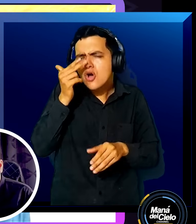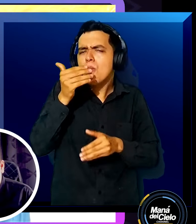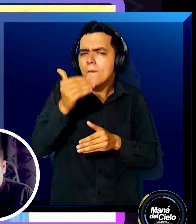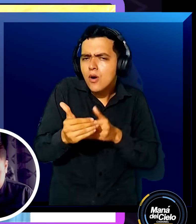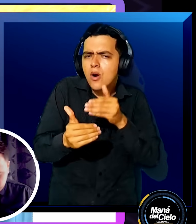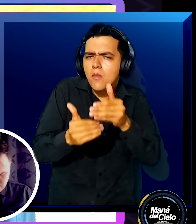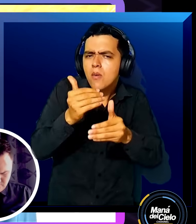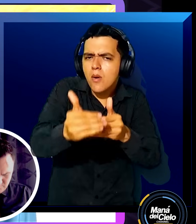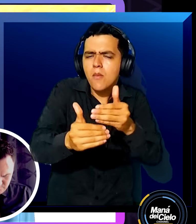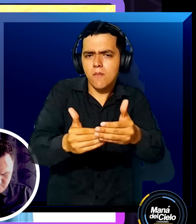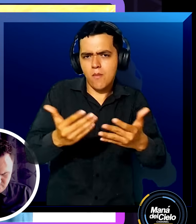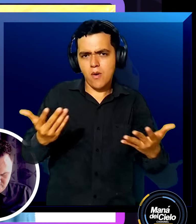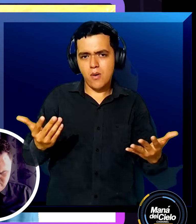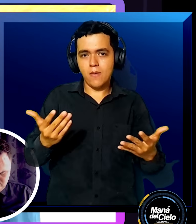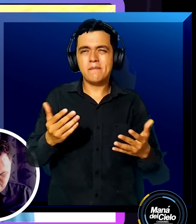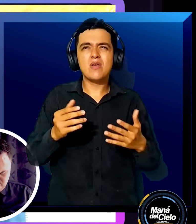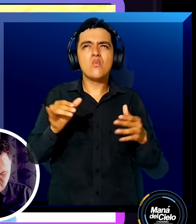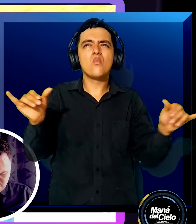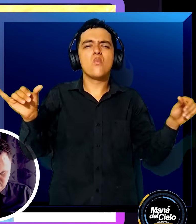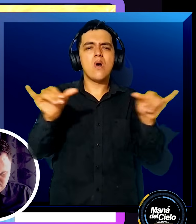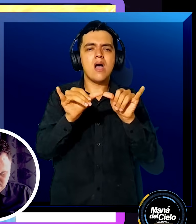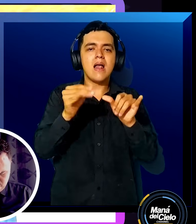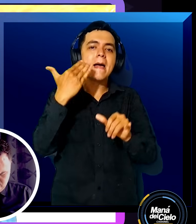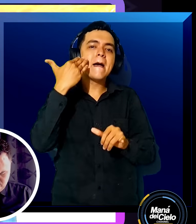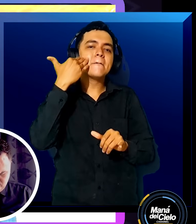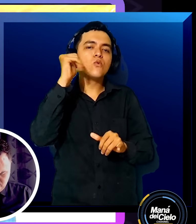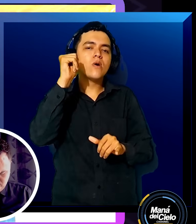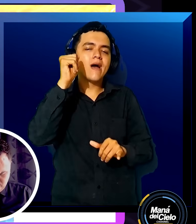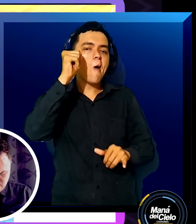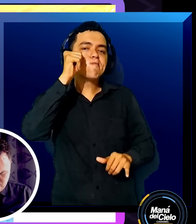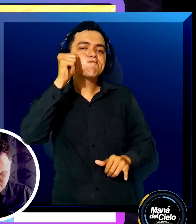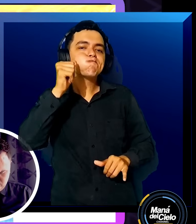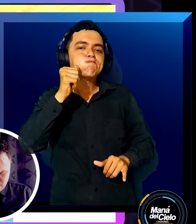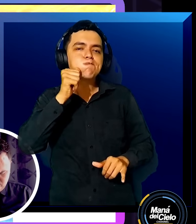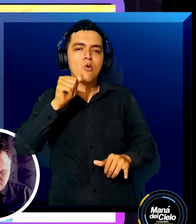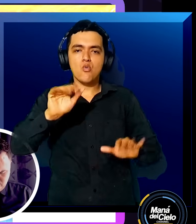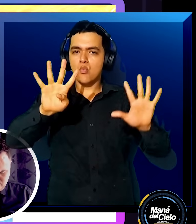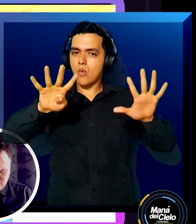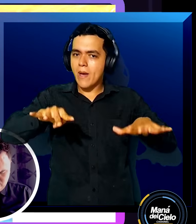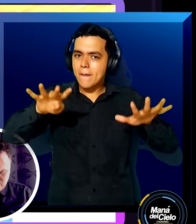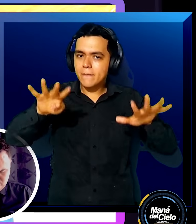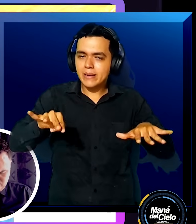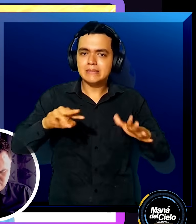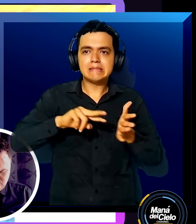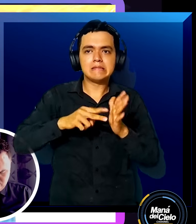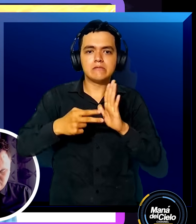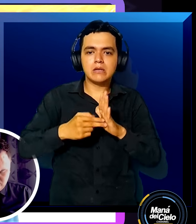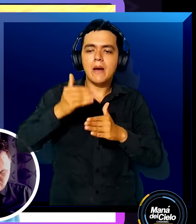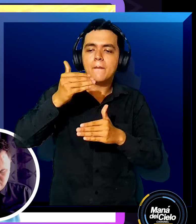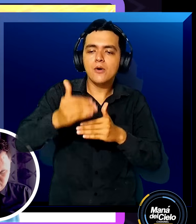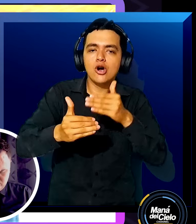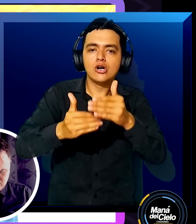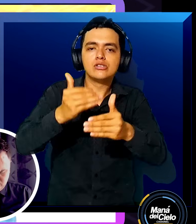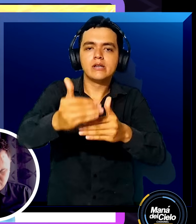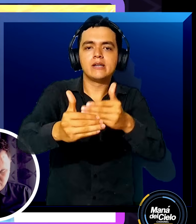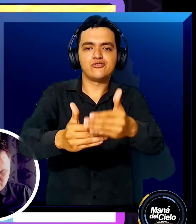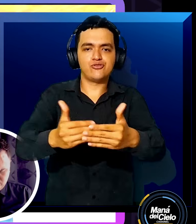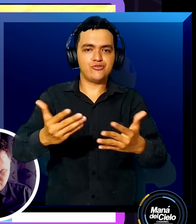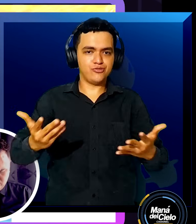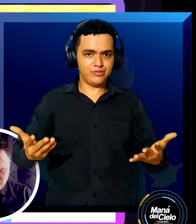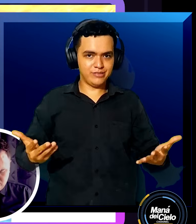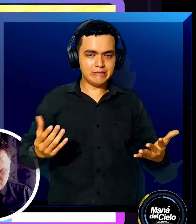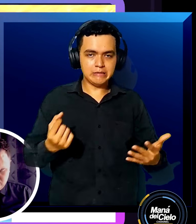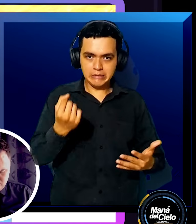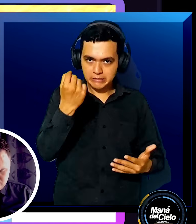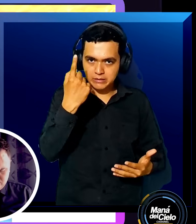pero va avanzando, y a medida que va pasando, entonces se va volviendo más fuerte. Ahora, cuando una mujer va a dar a luz, yo no he visto la primera, No sé